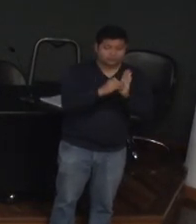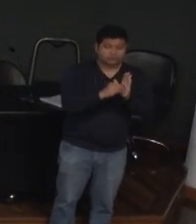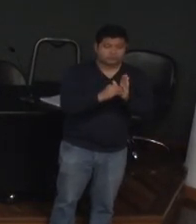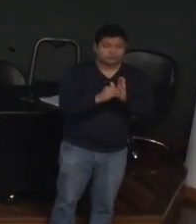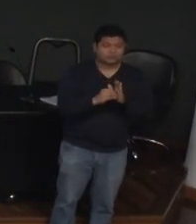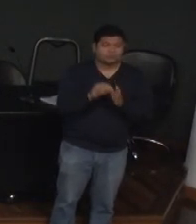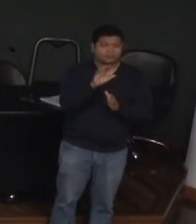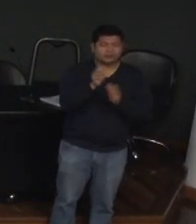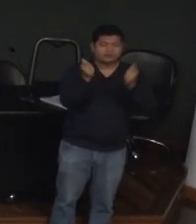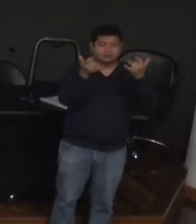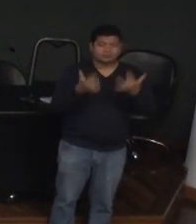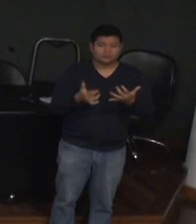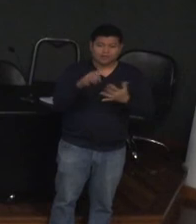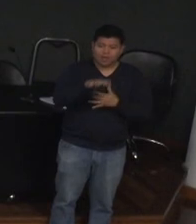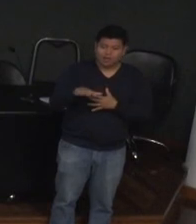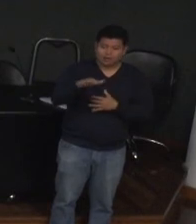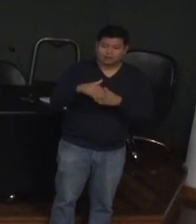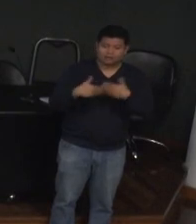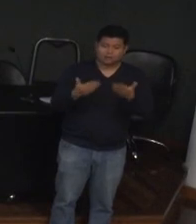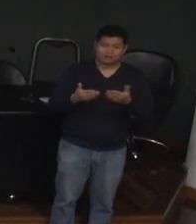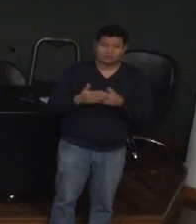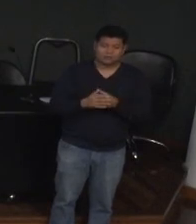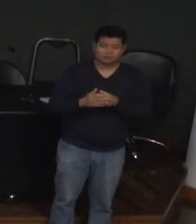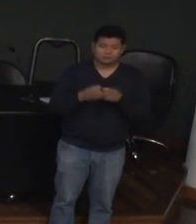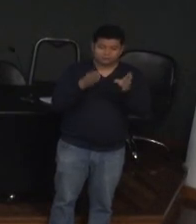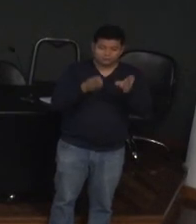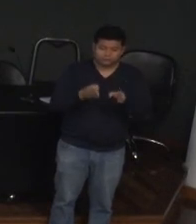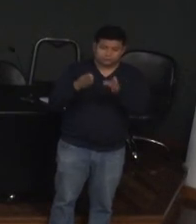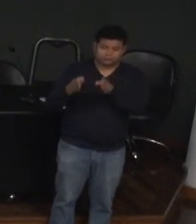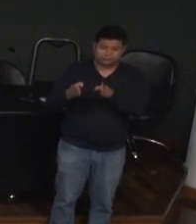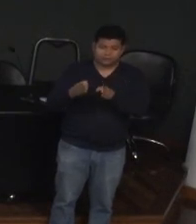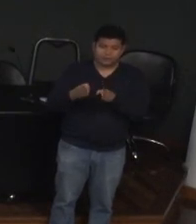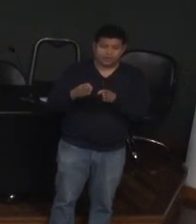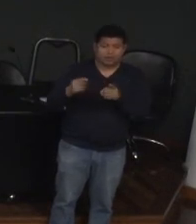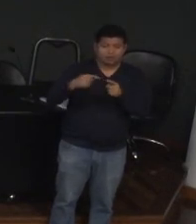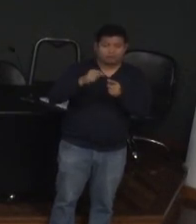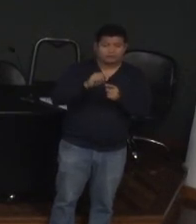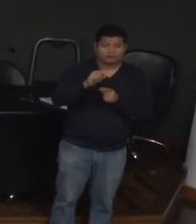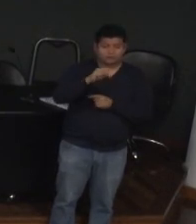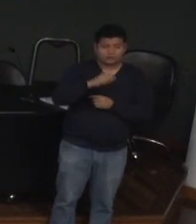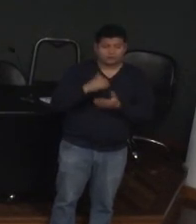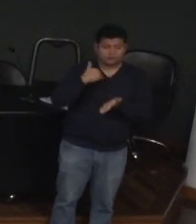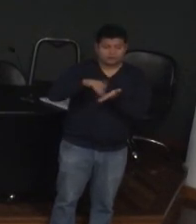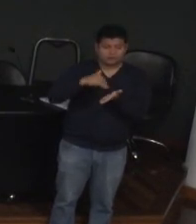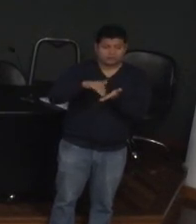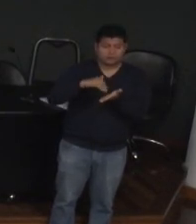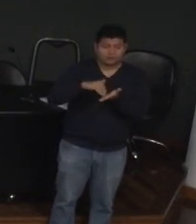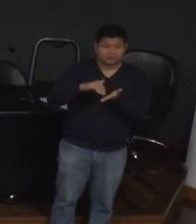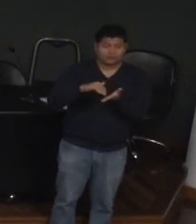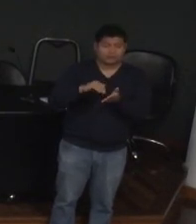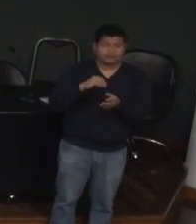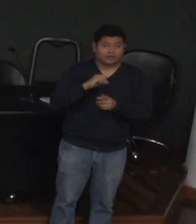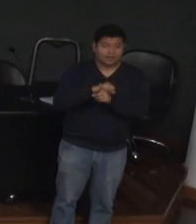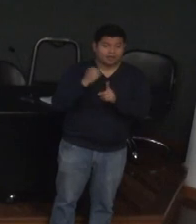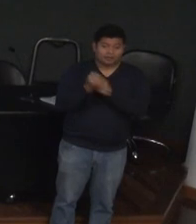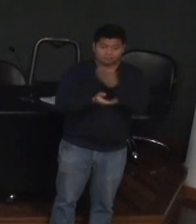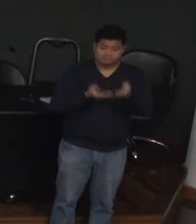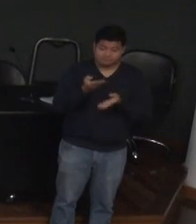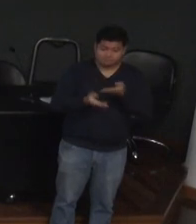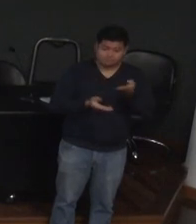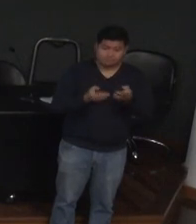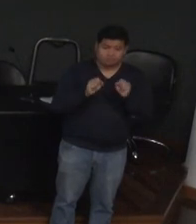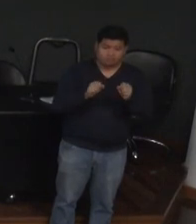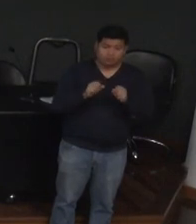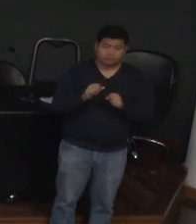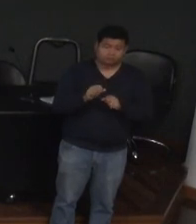departamento, né, que está isso? Aqui a gente está tratando uma prefeitura. Secretaria de Assistência Social. Pode ser Recursos Humanos